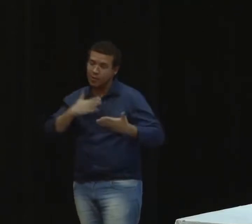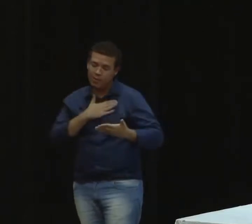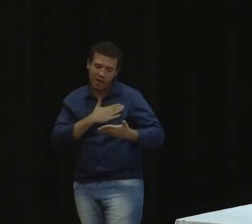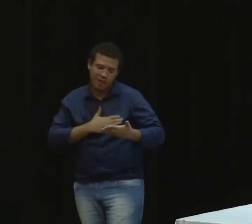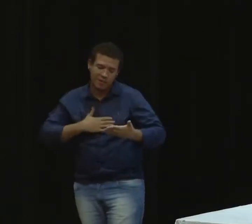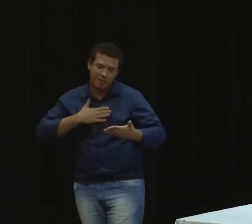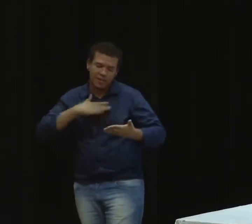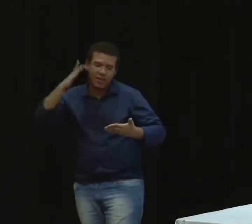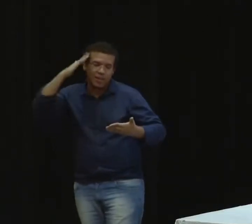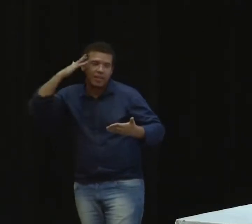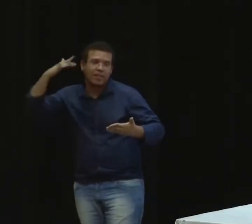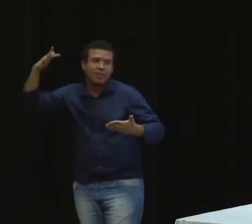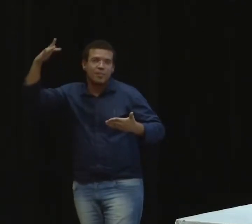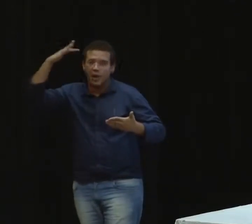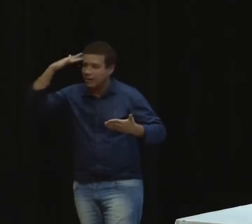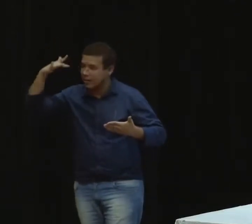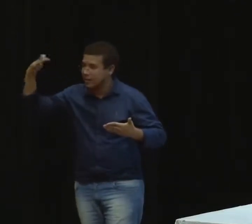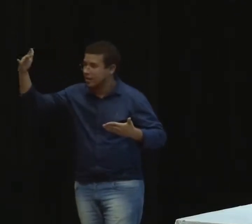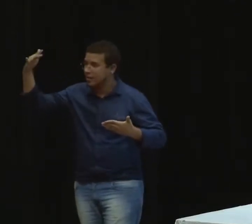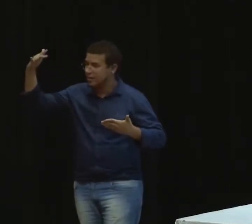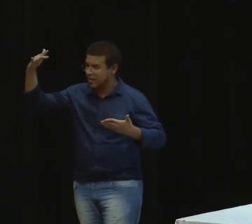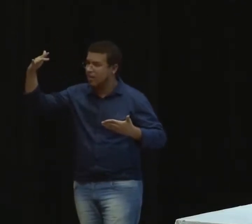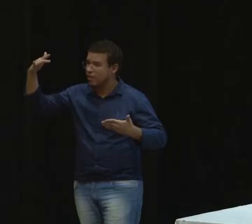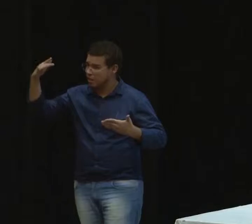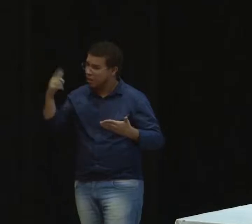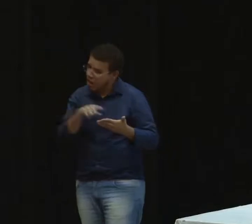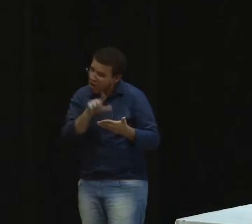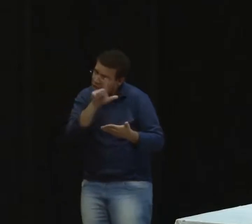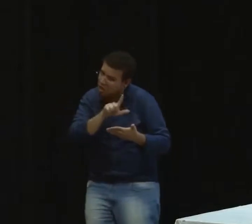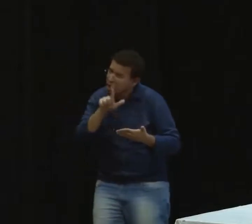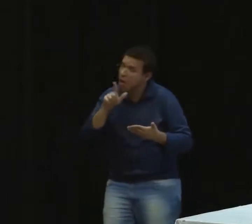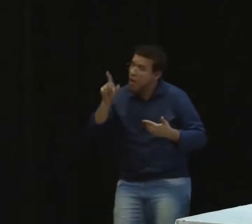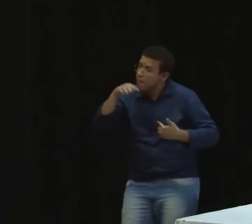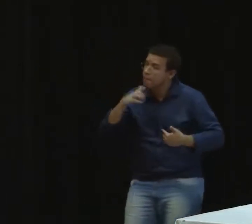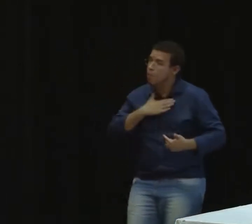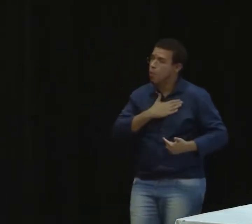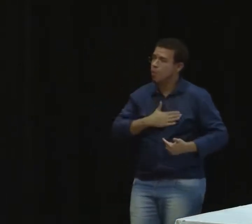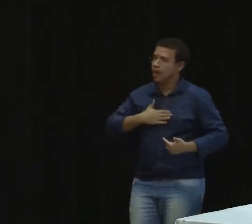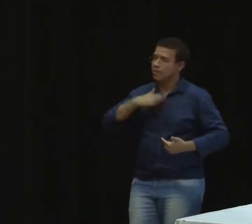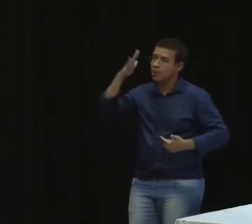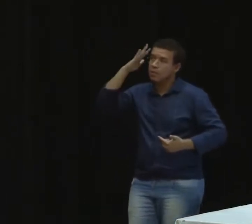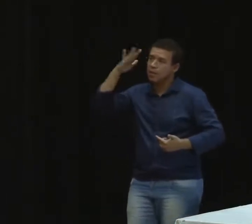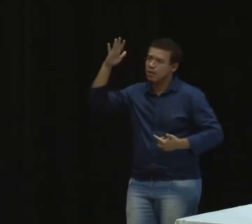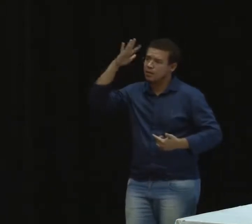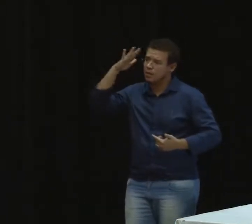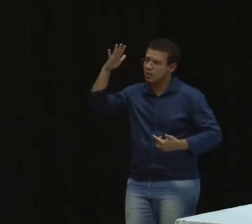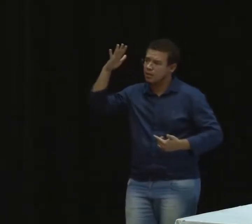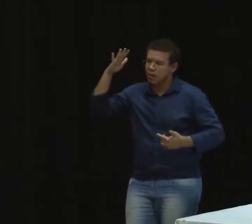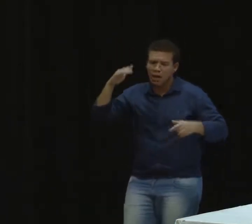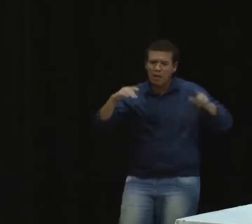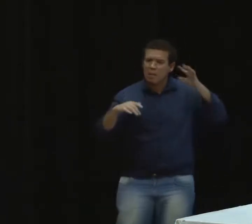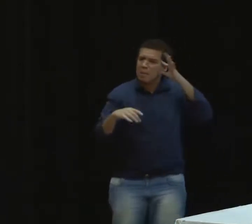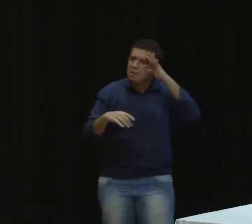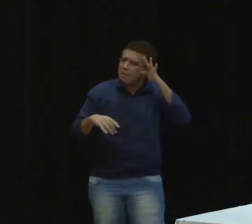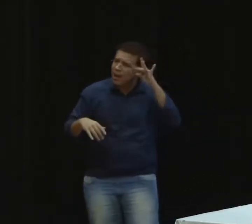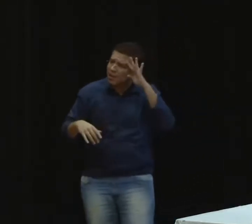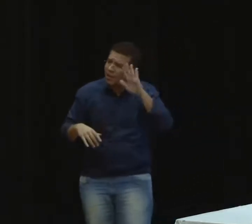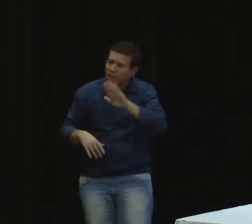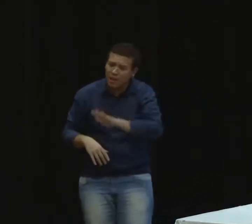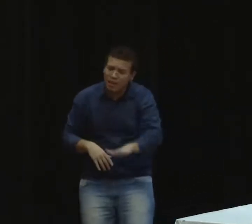dá prazer? Ler é prazeroso? Provoca a imaginação? É isso que a literatura significa?